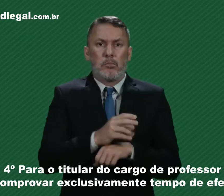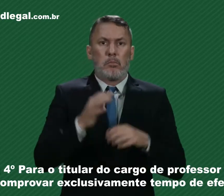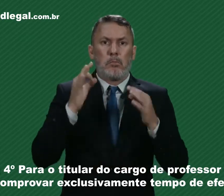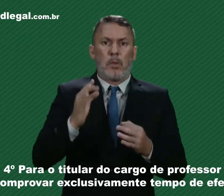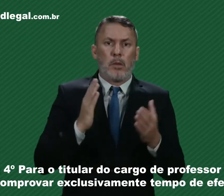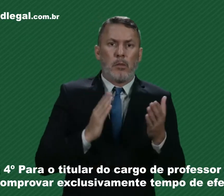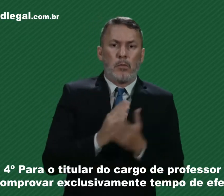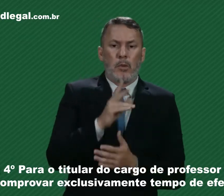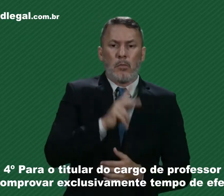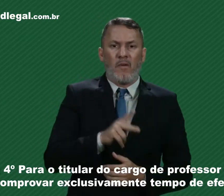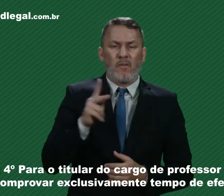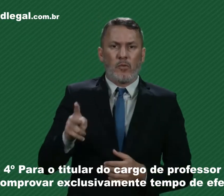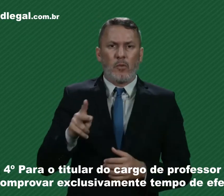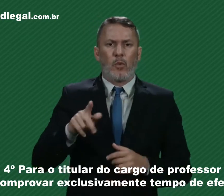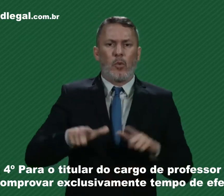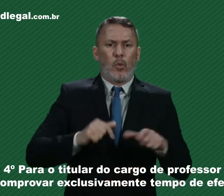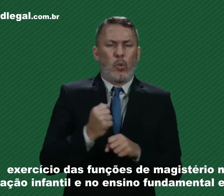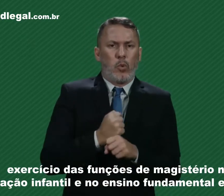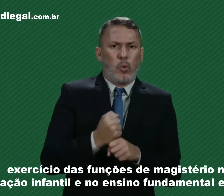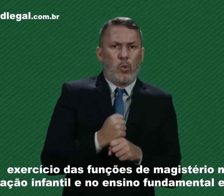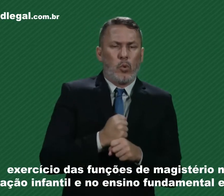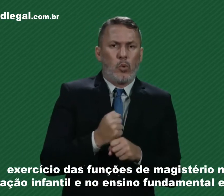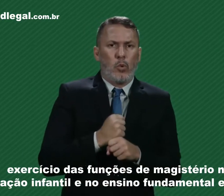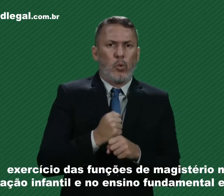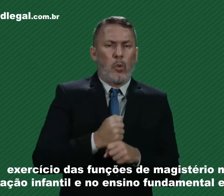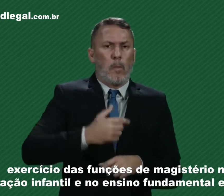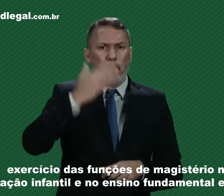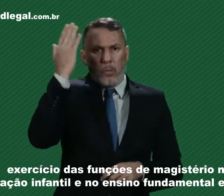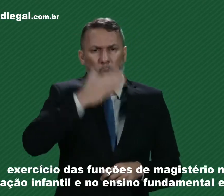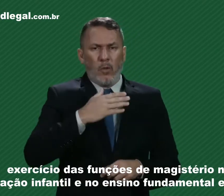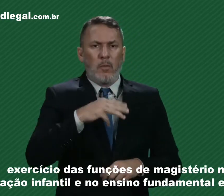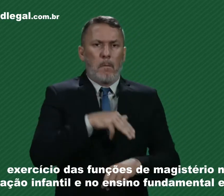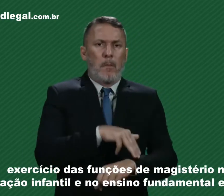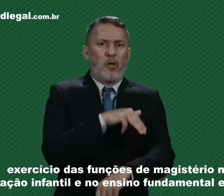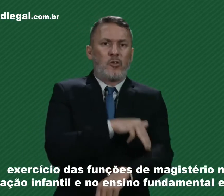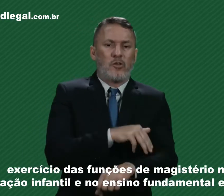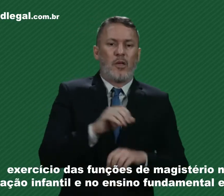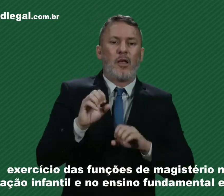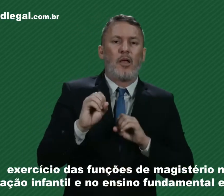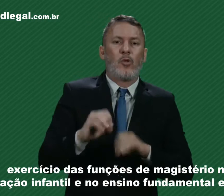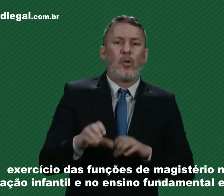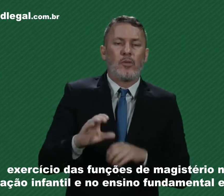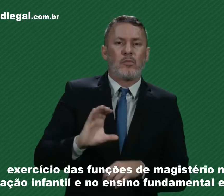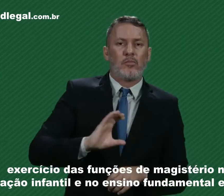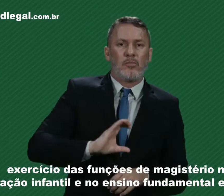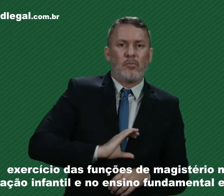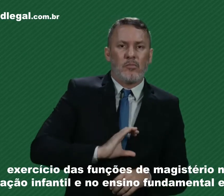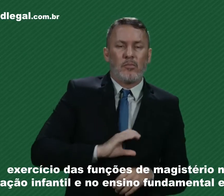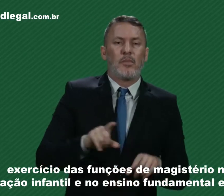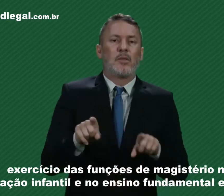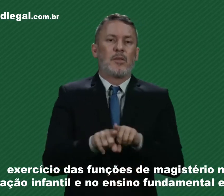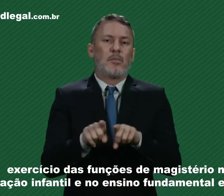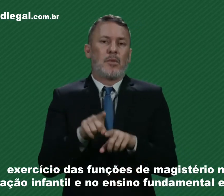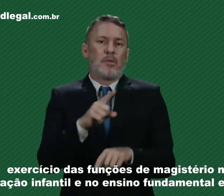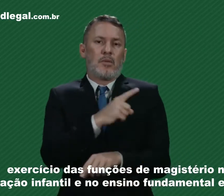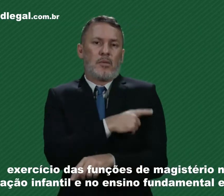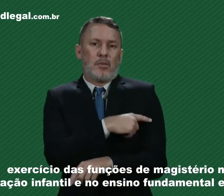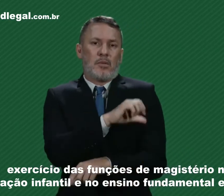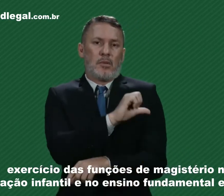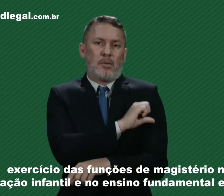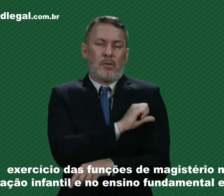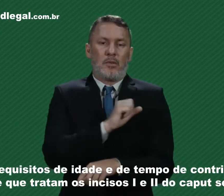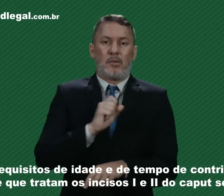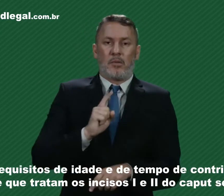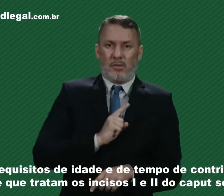comprovar exclusivamente tempo de efetivo exercício das funções de magistério na educação infantil e no ensino fundamental